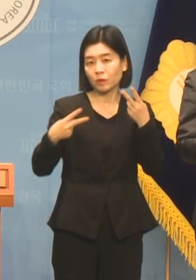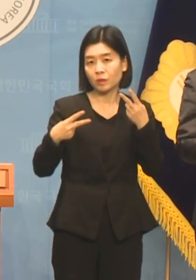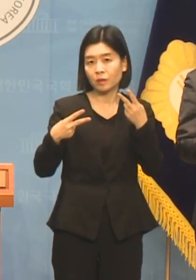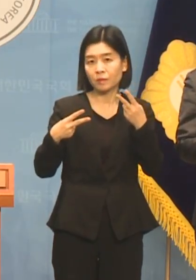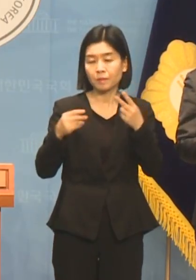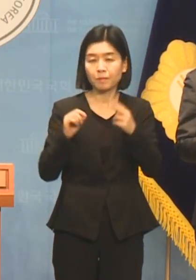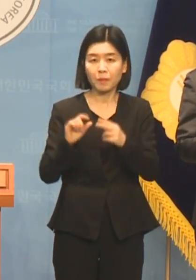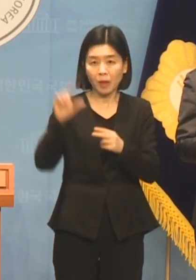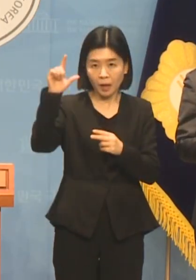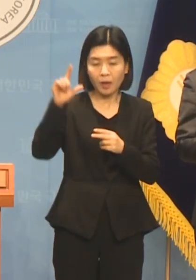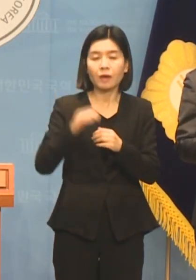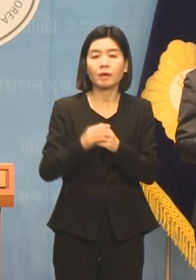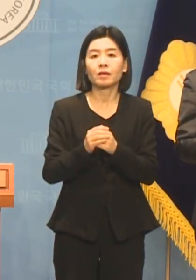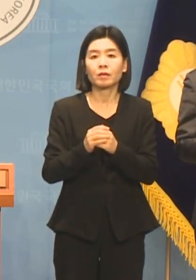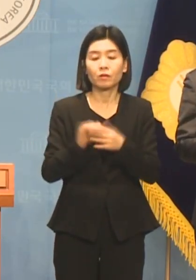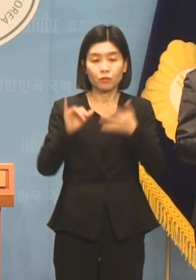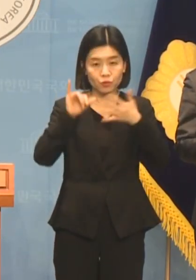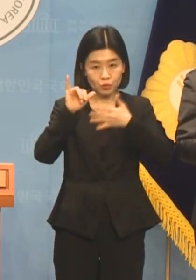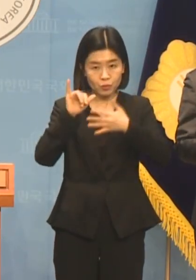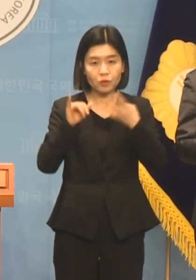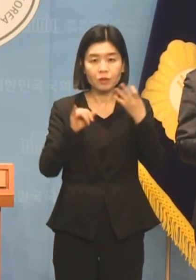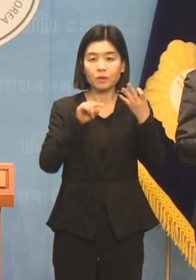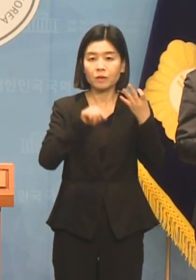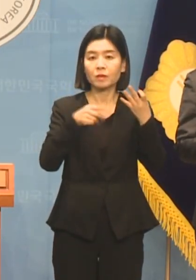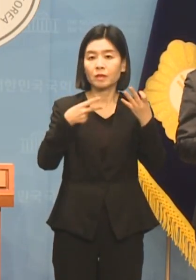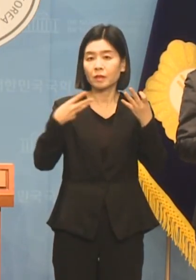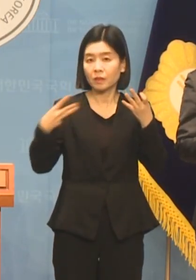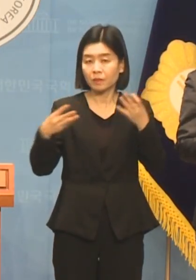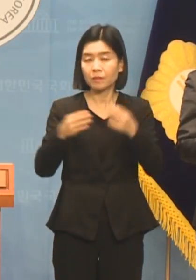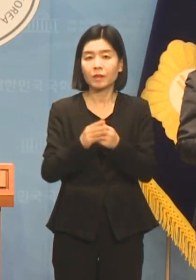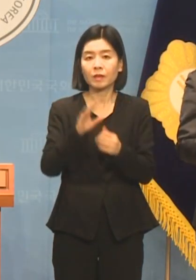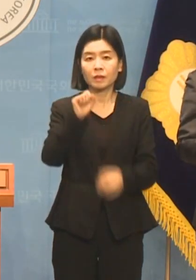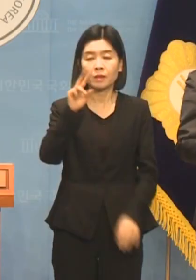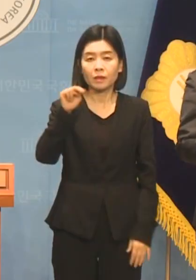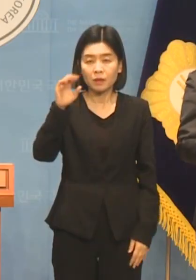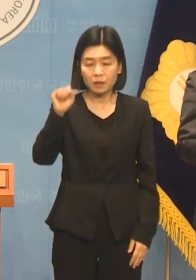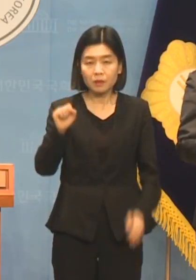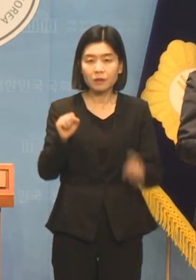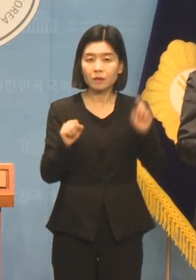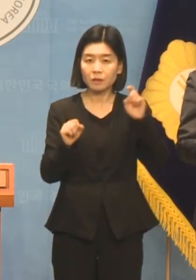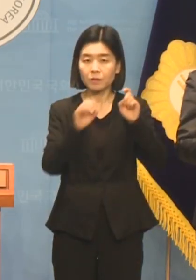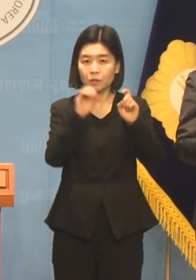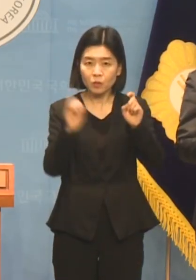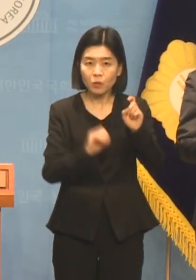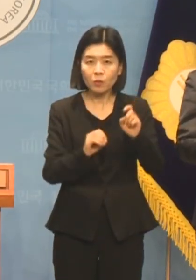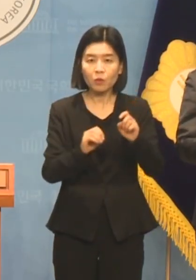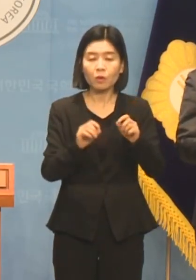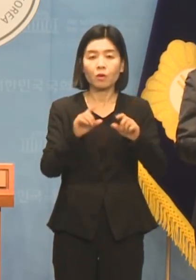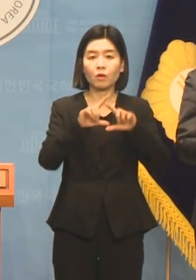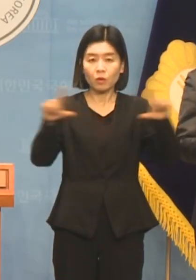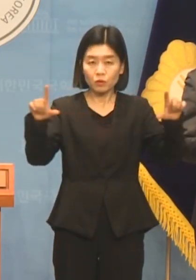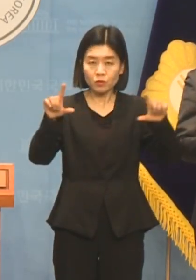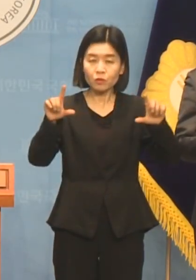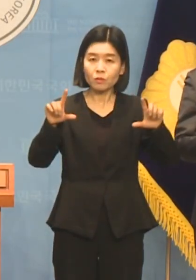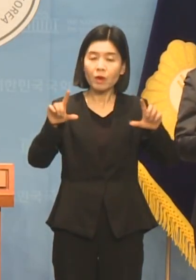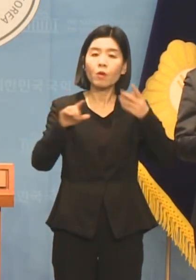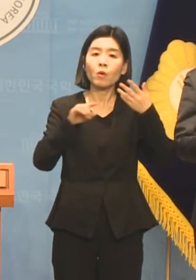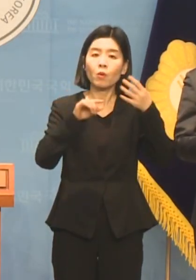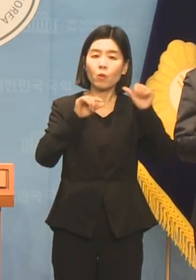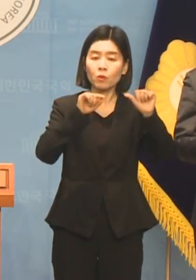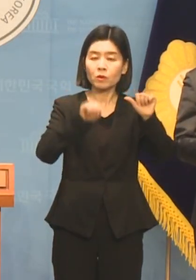기록했고 그 뒤로는 유튜브 14.23%, SNS 10%, 현수막이 5.38%,